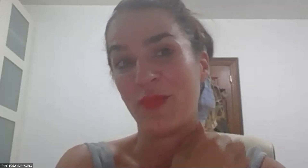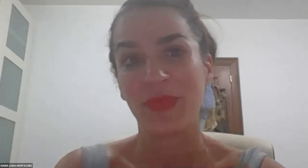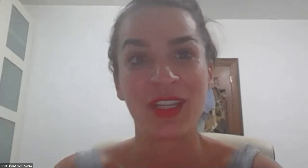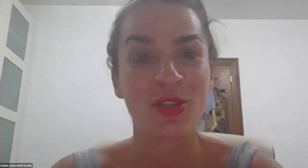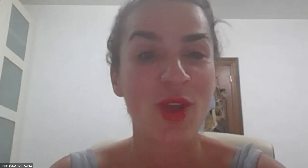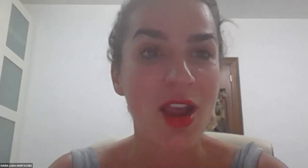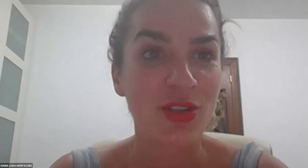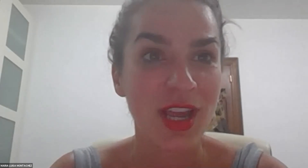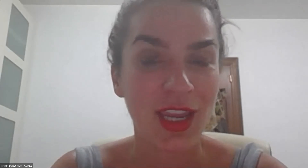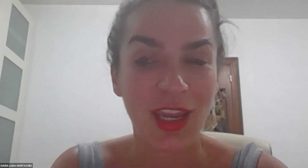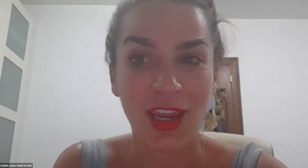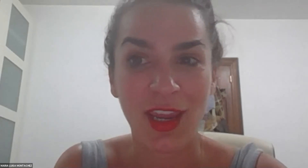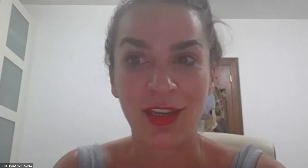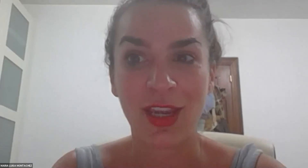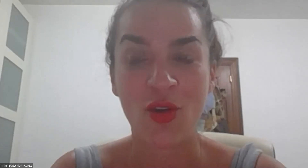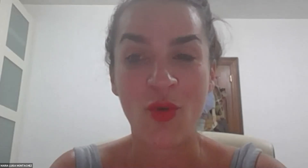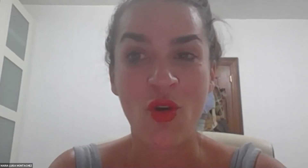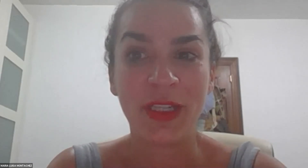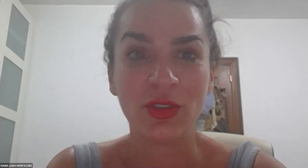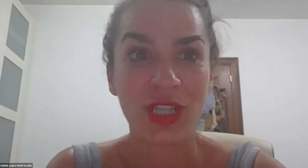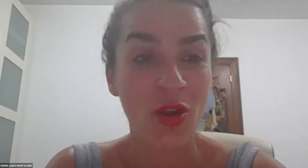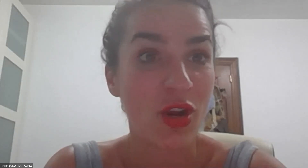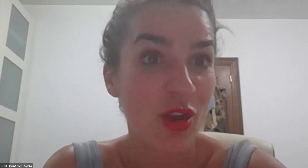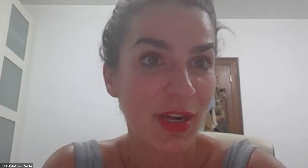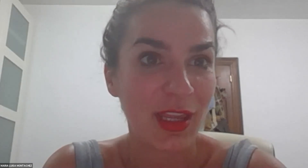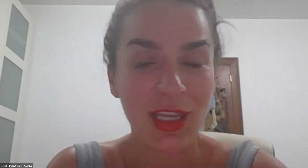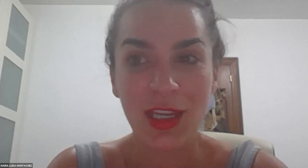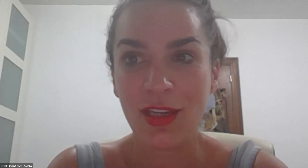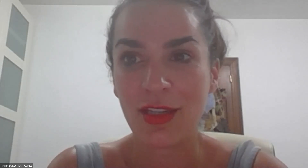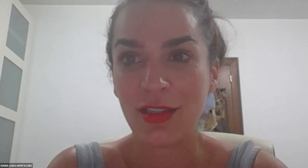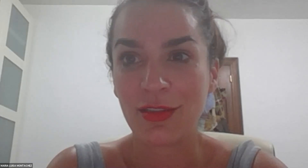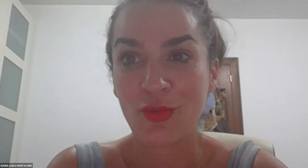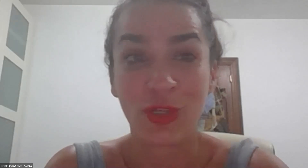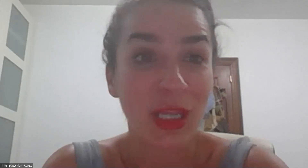Pero bueno, esto es una cosa que como comento es algo que yo aprendí,